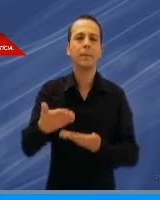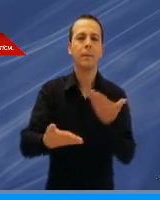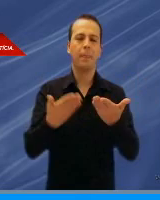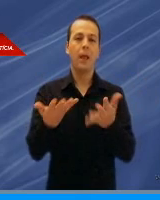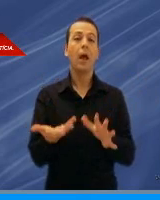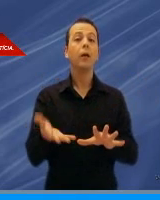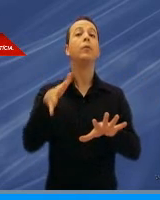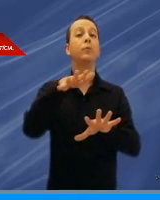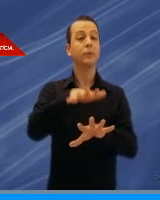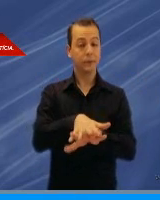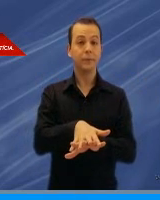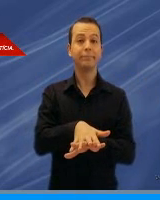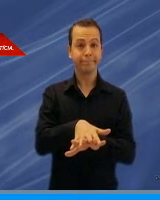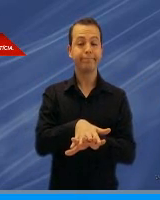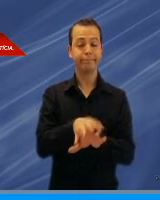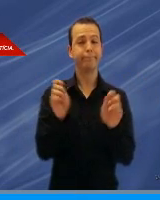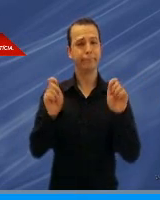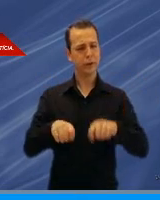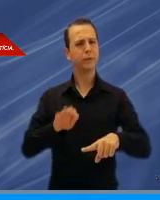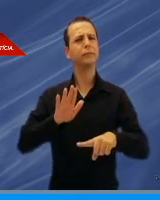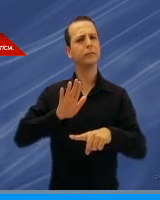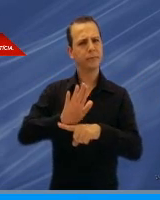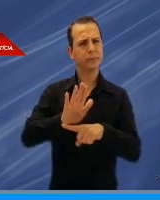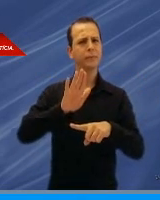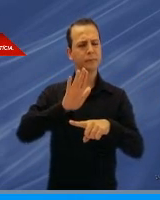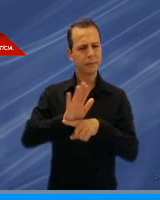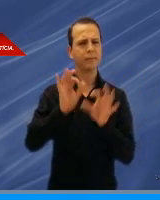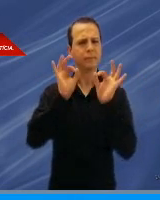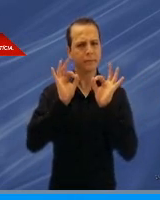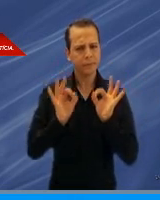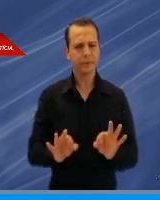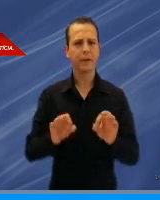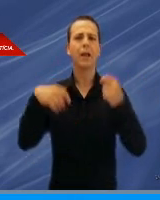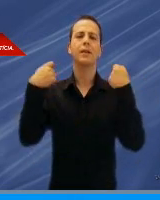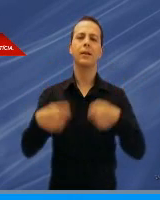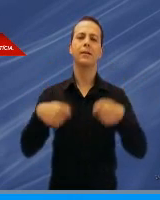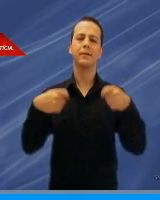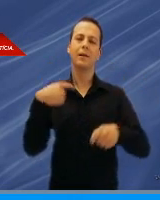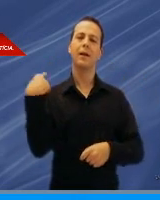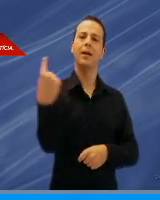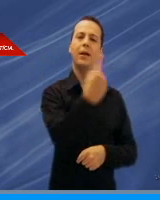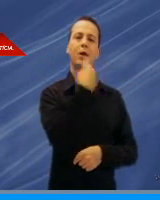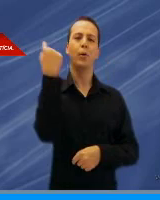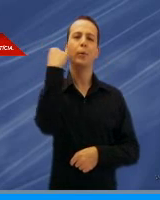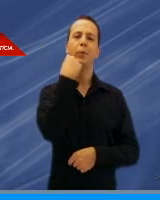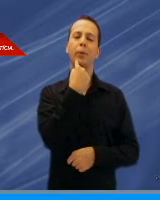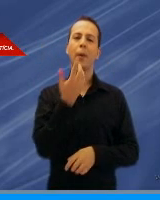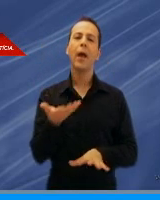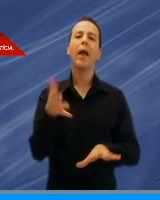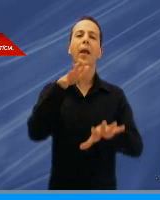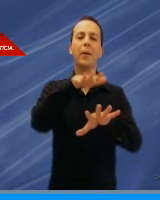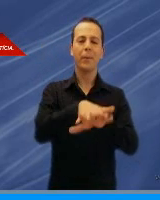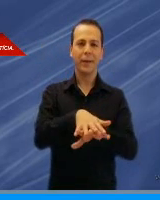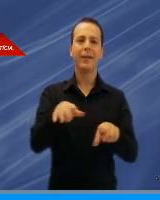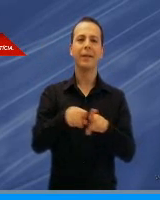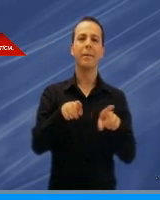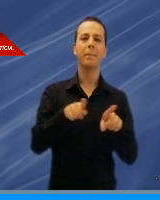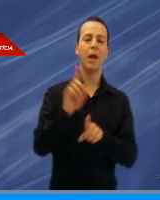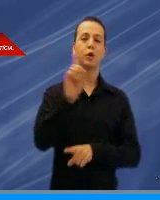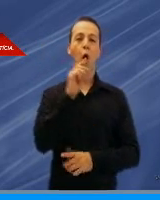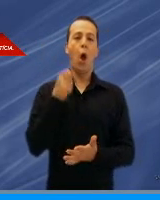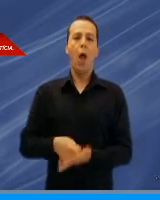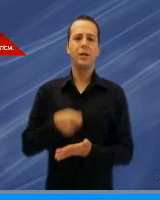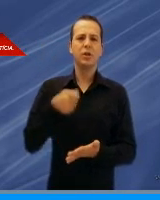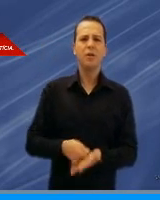de inclusão e deem os passos necessários para se incluírem. Não apenas